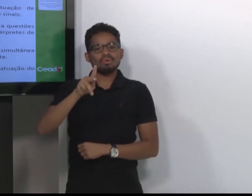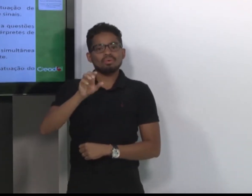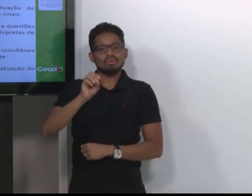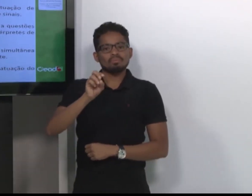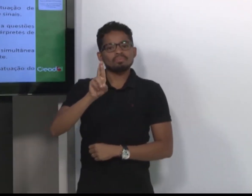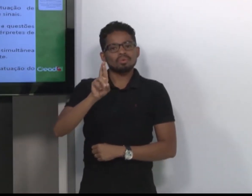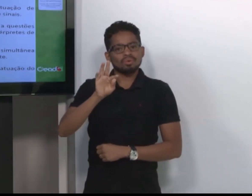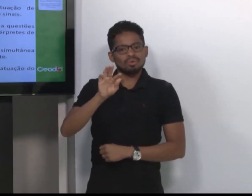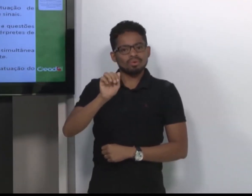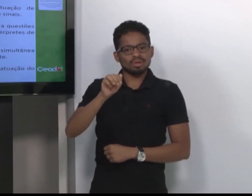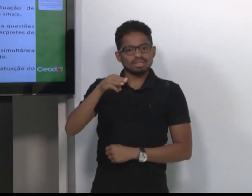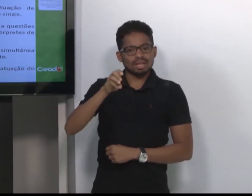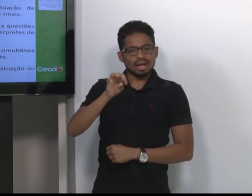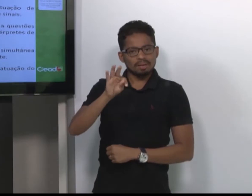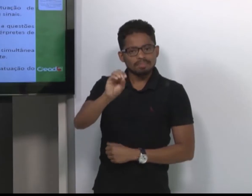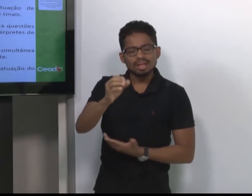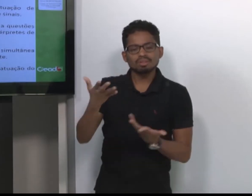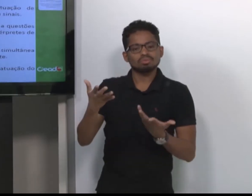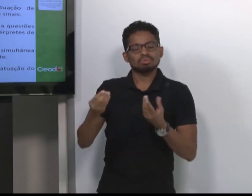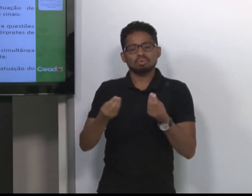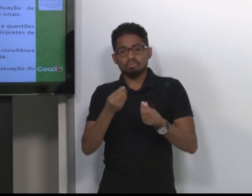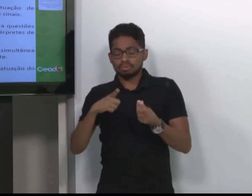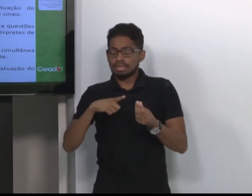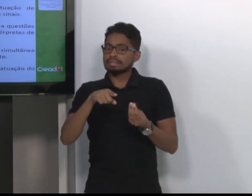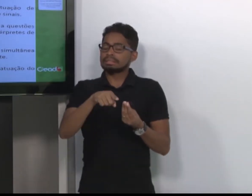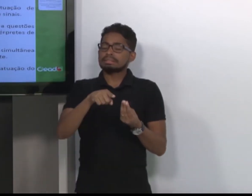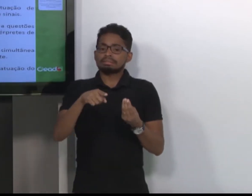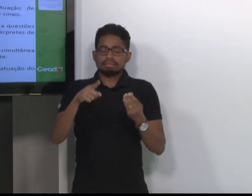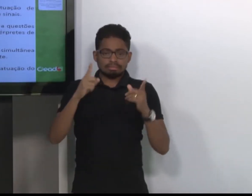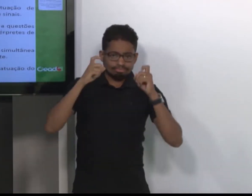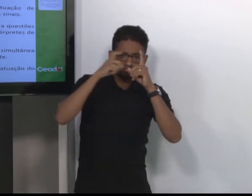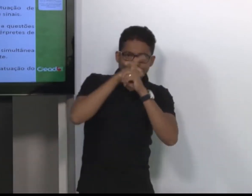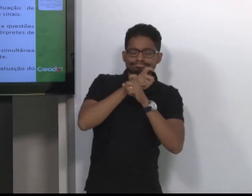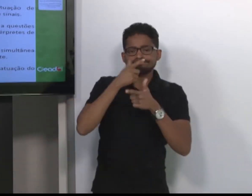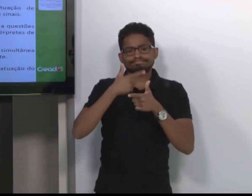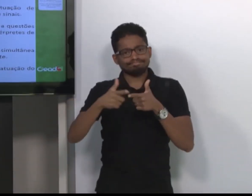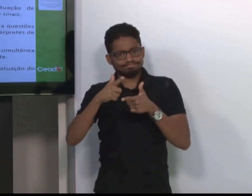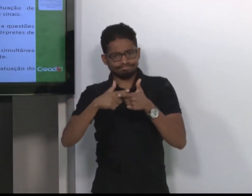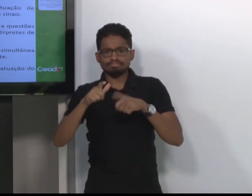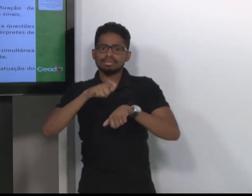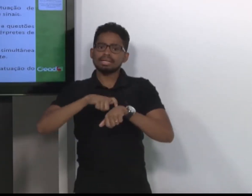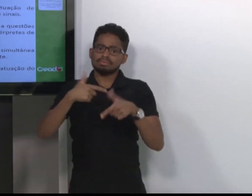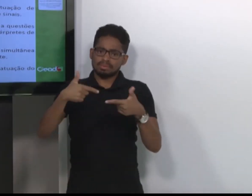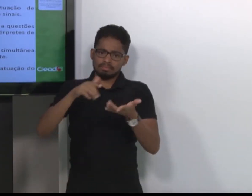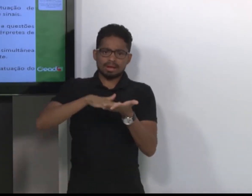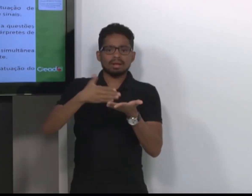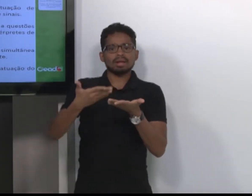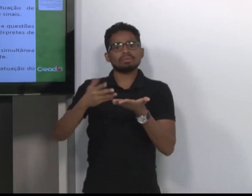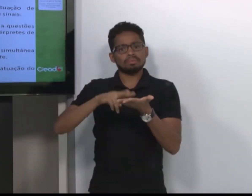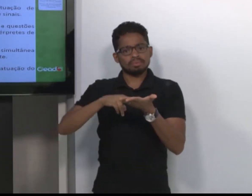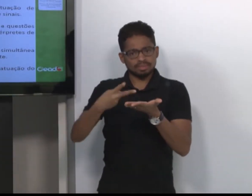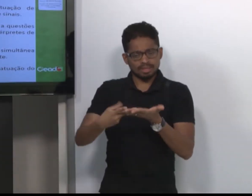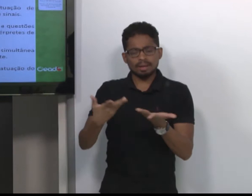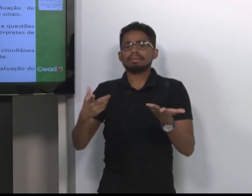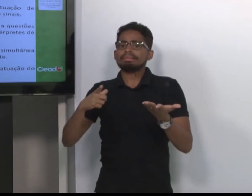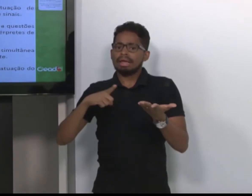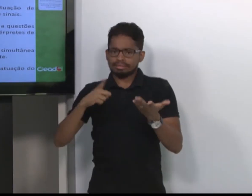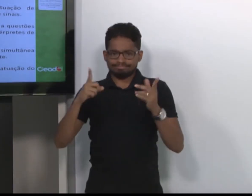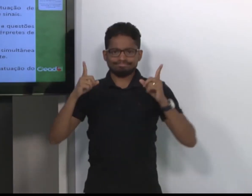bem como o comportamento, as dificuldades, os problemas no processo de